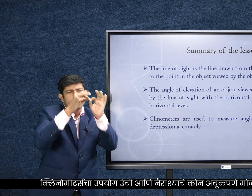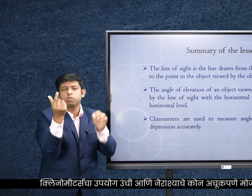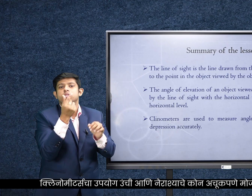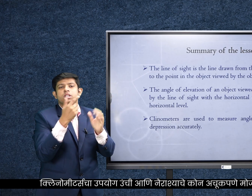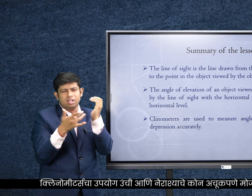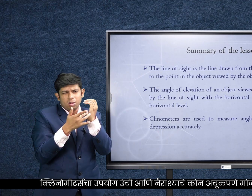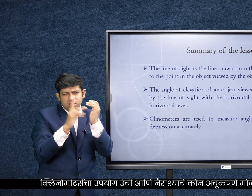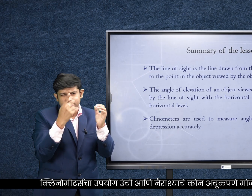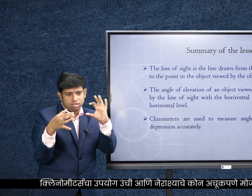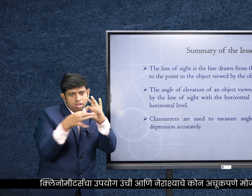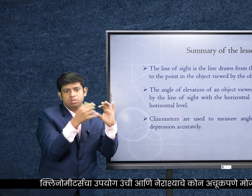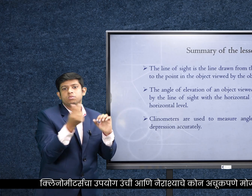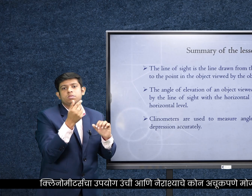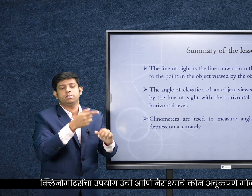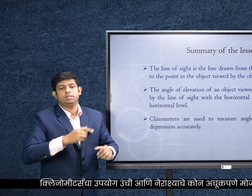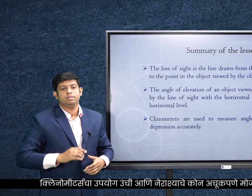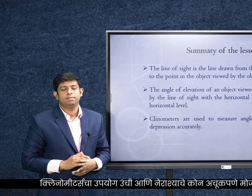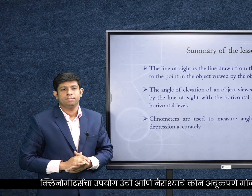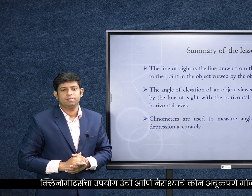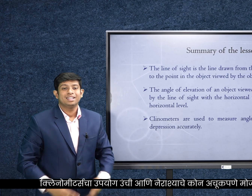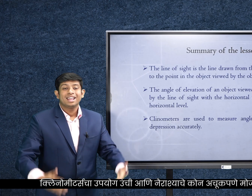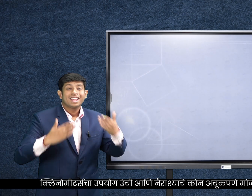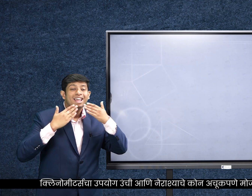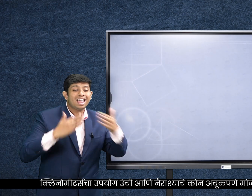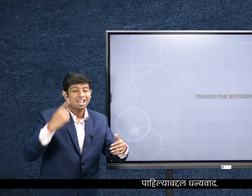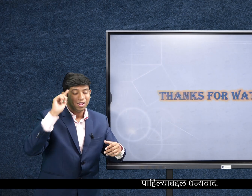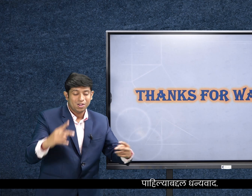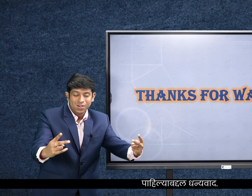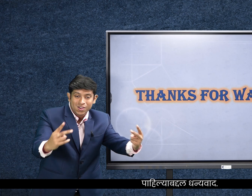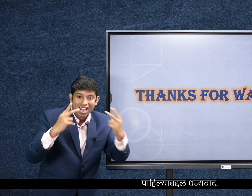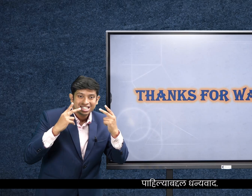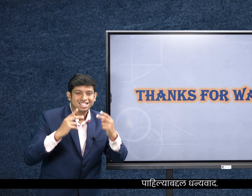पाहिल्याबद्दल धन्यवाद.